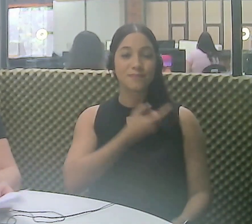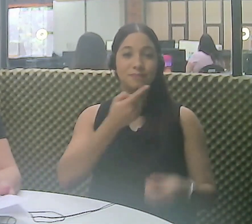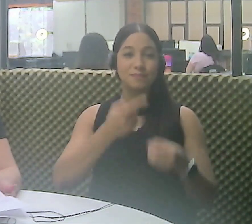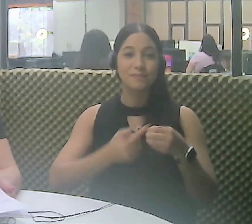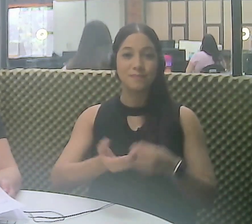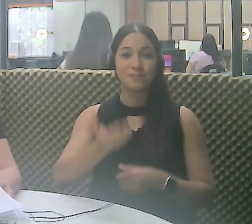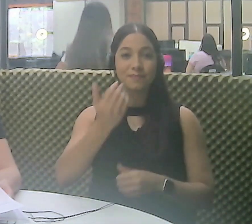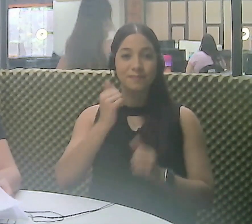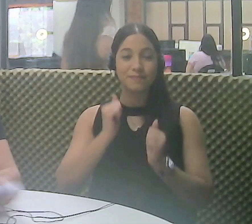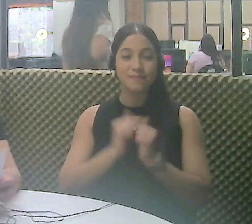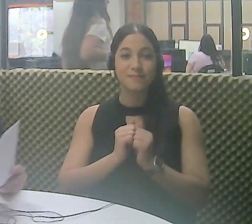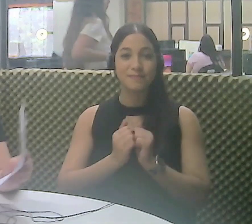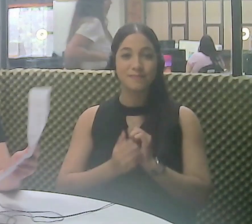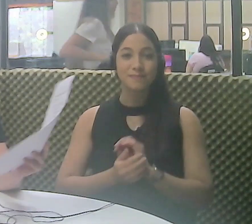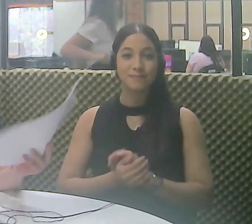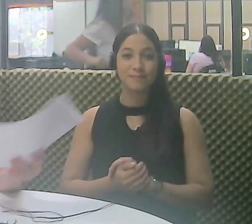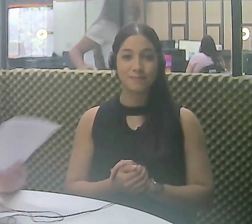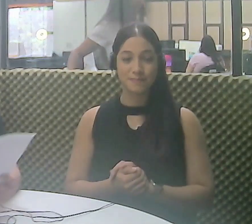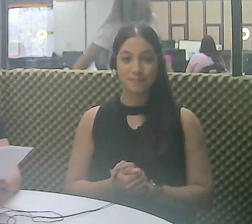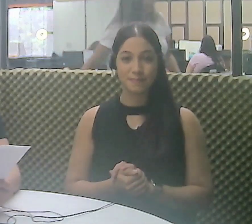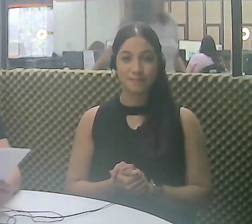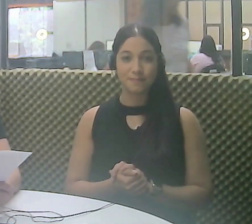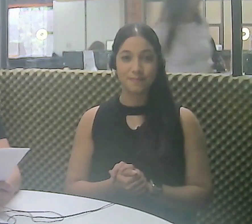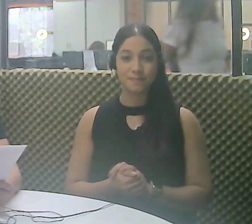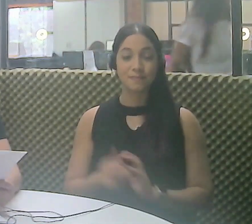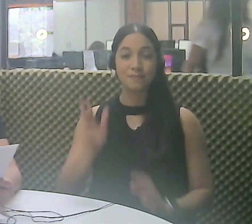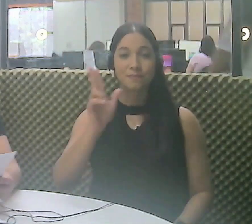Nossa Cidade. Vem com a gente!